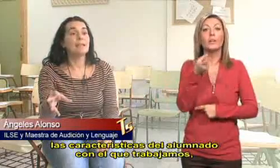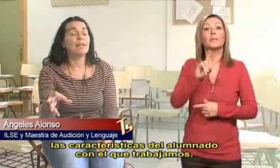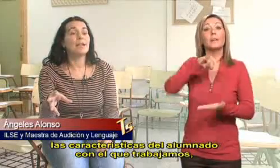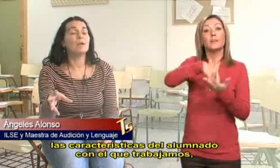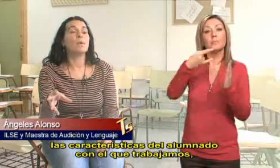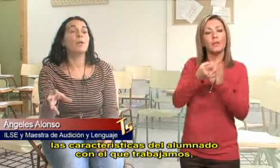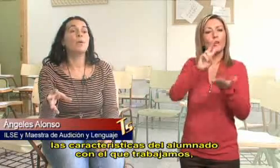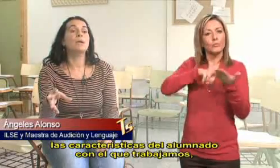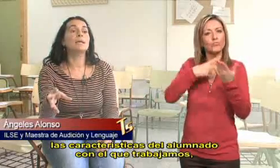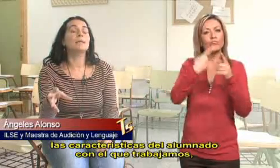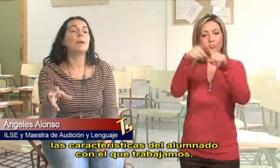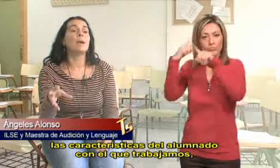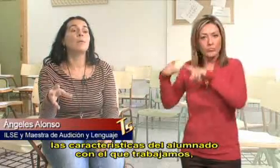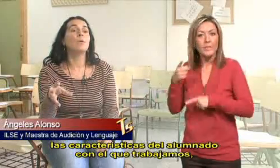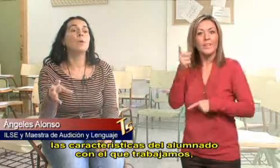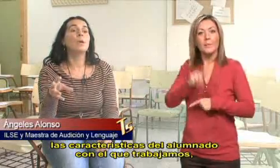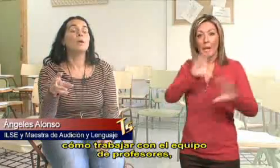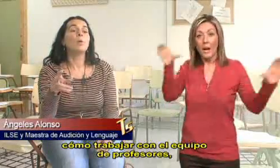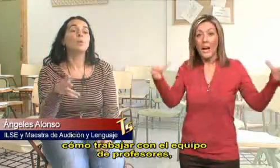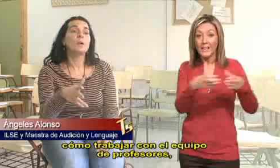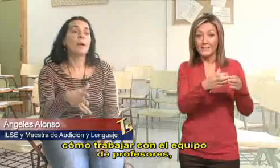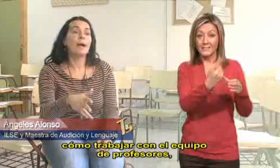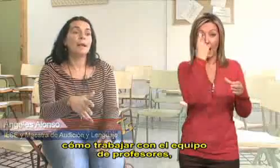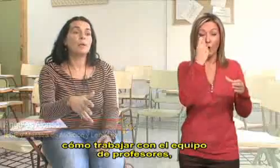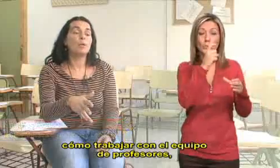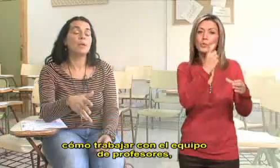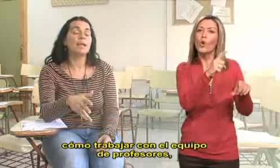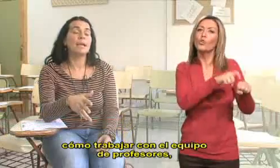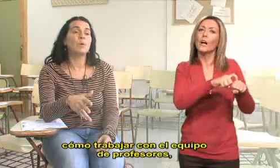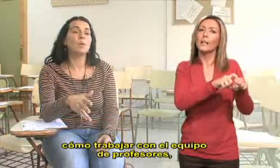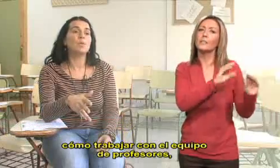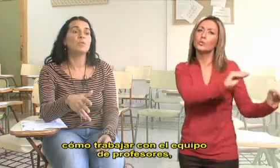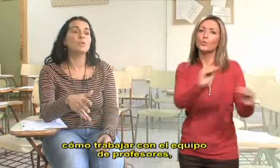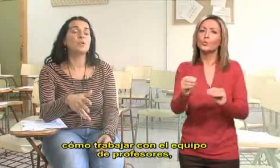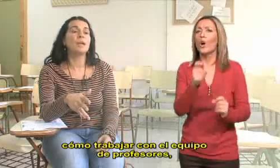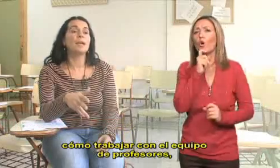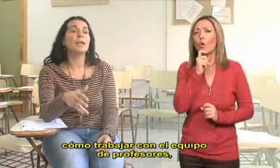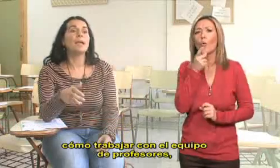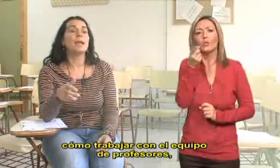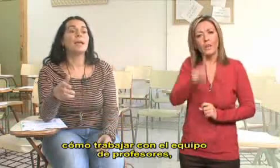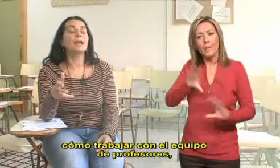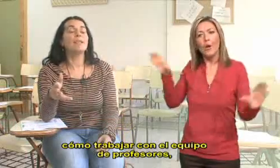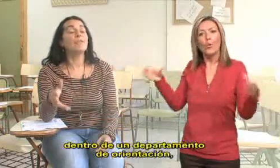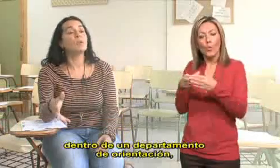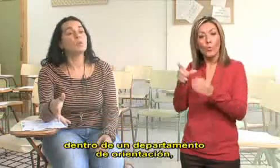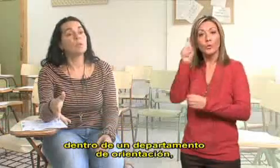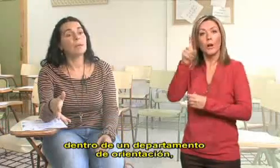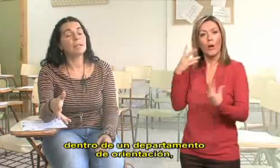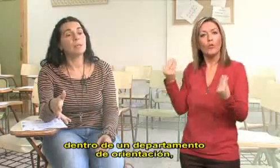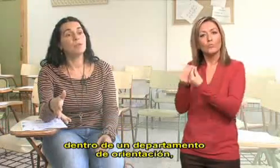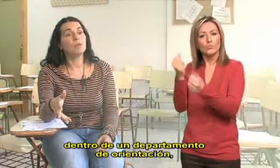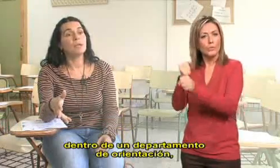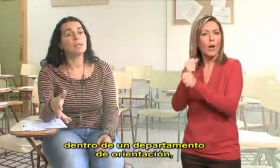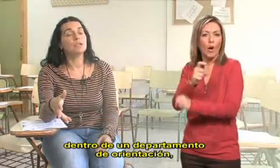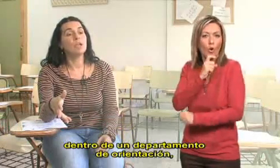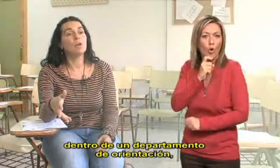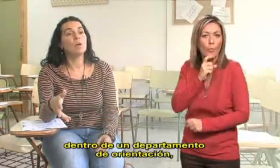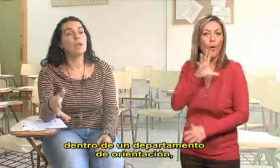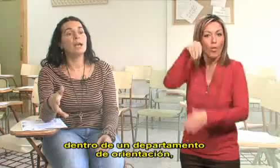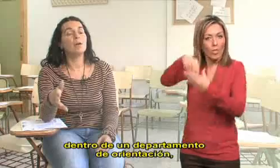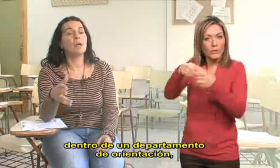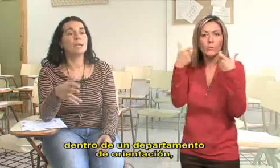las características del alumnado con el que trabajamos, cómo trabajar con el equipo de profesores dentro de un departamento de